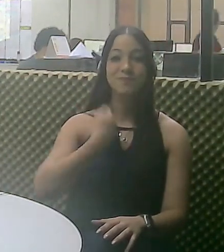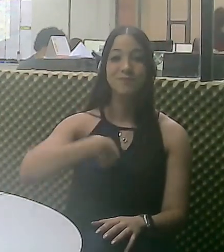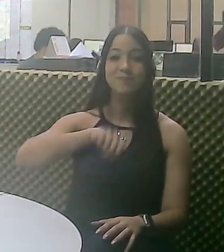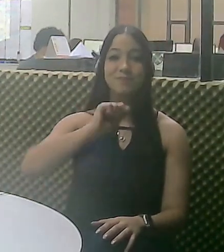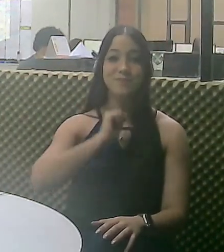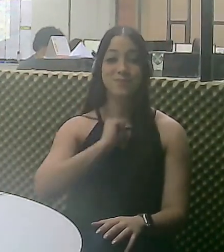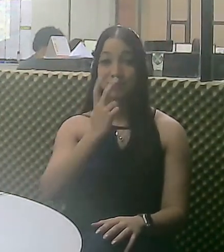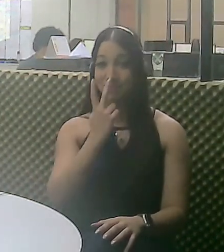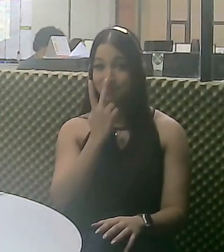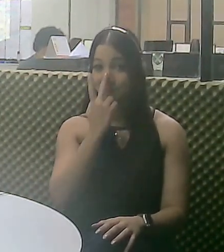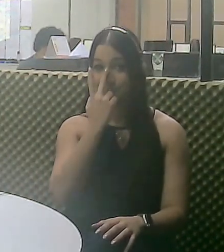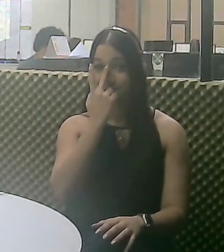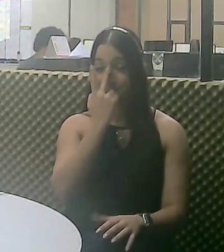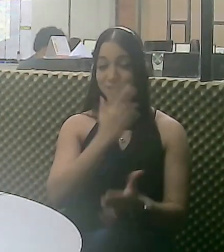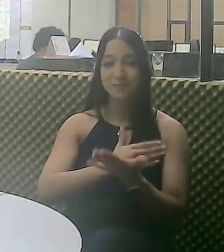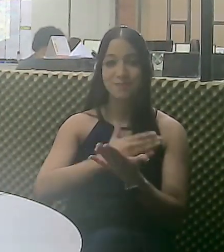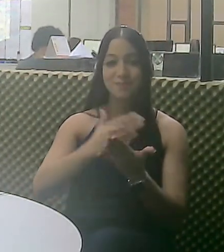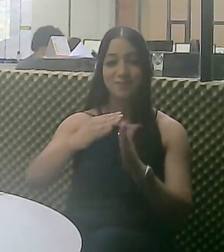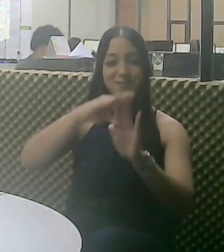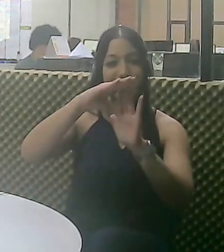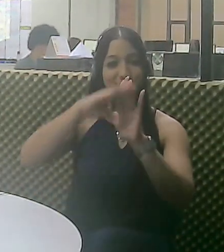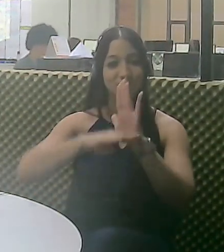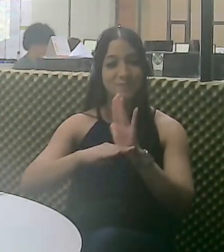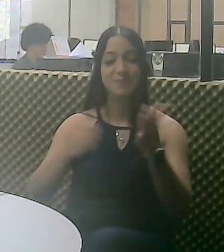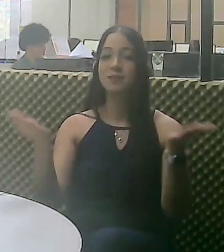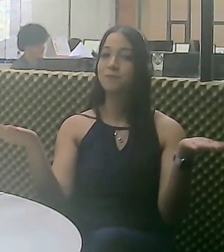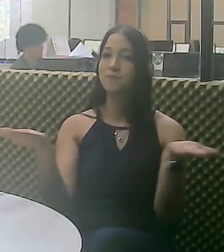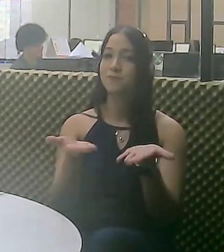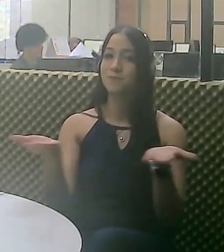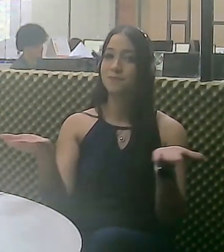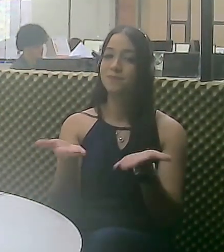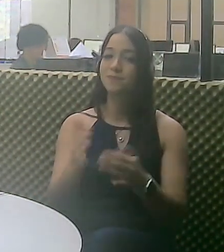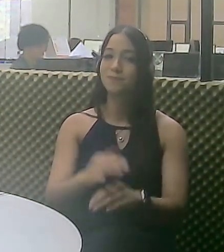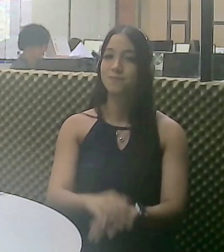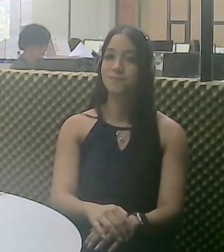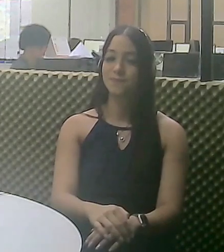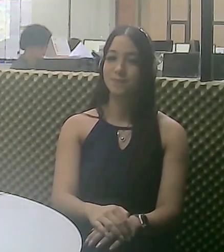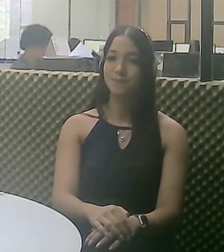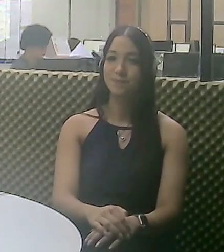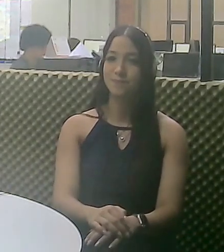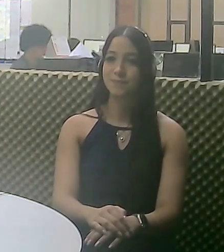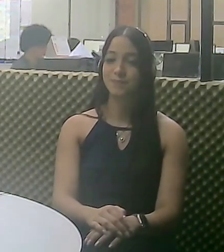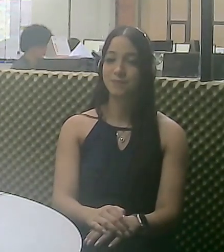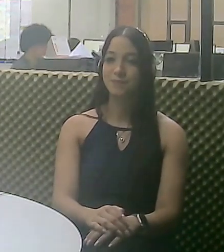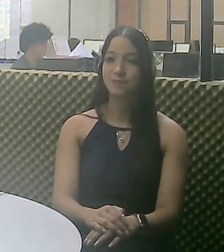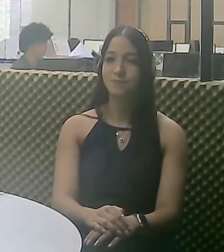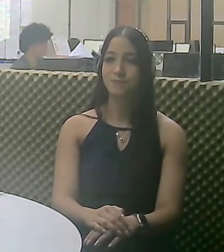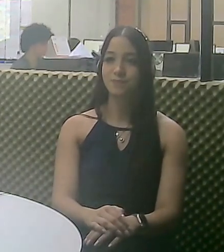em Uberlândia eu sou Vanessa Gianotti começamos com os destaques da edição de hoje